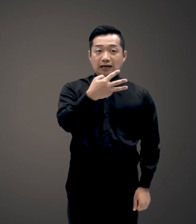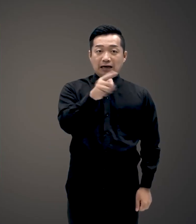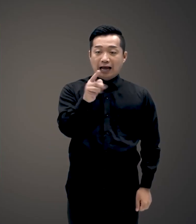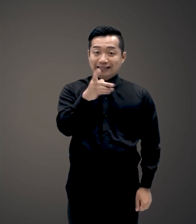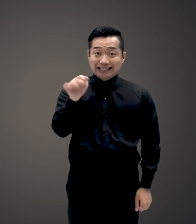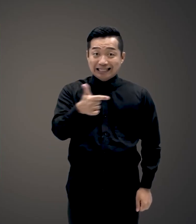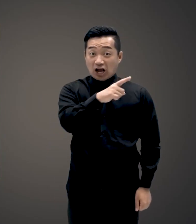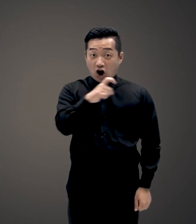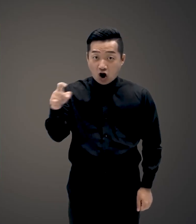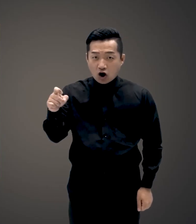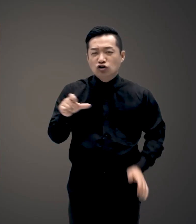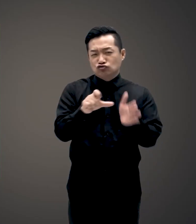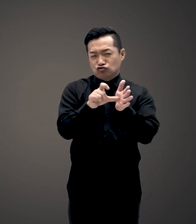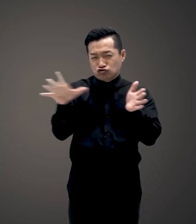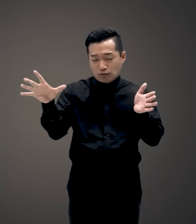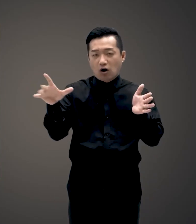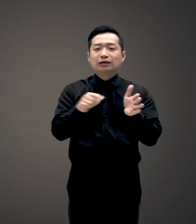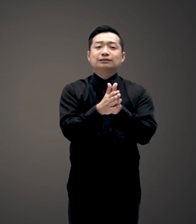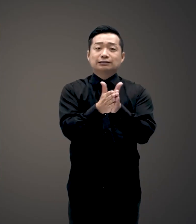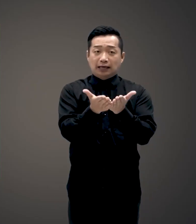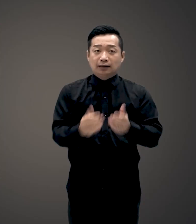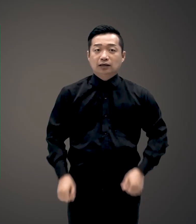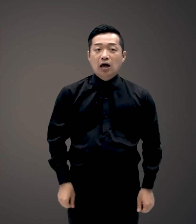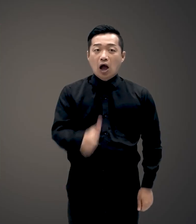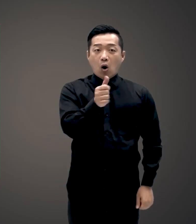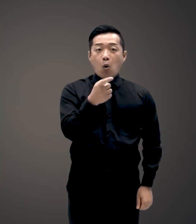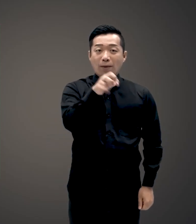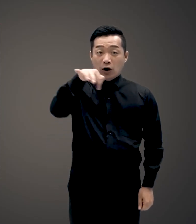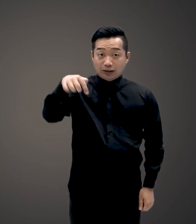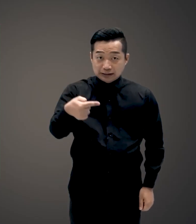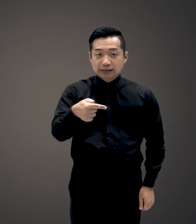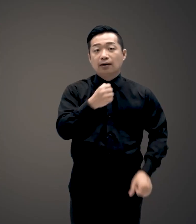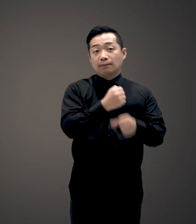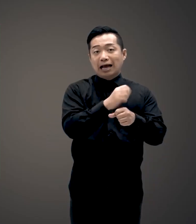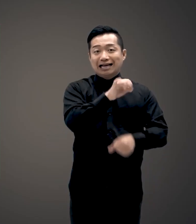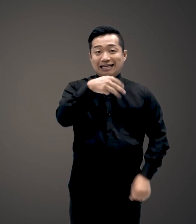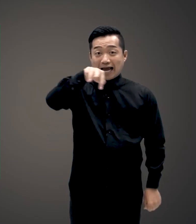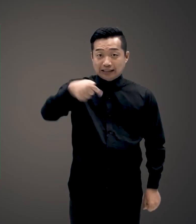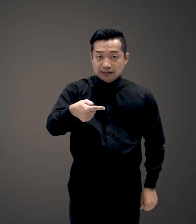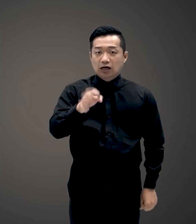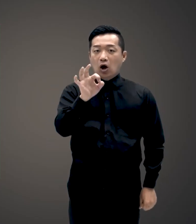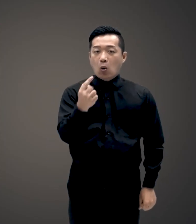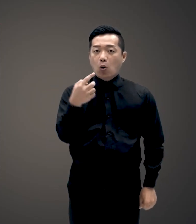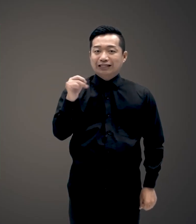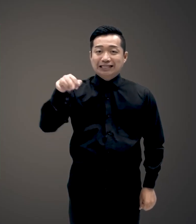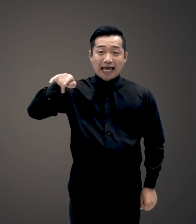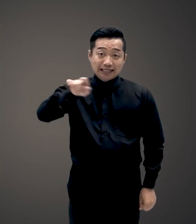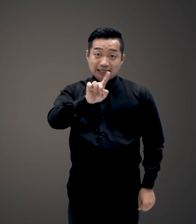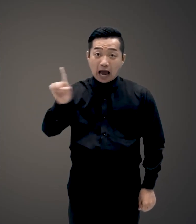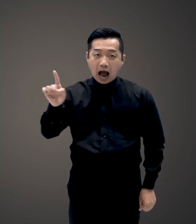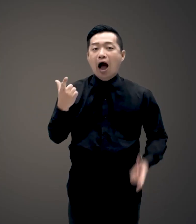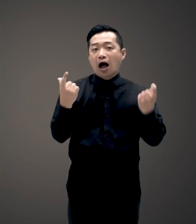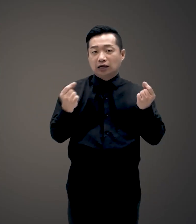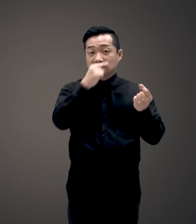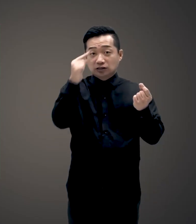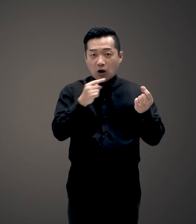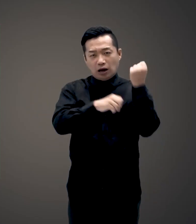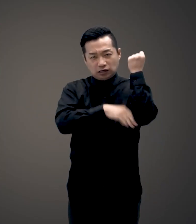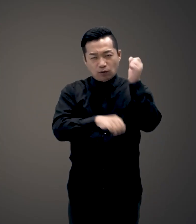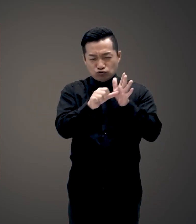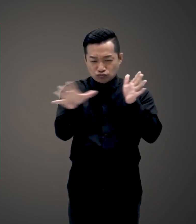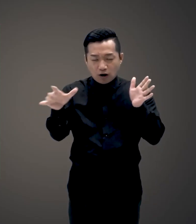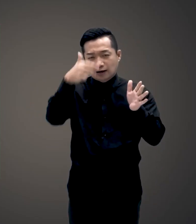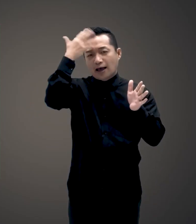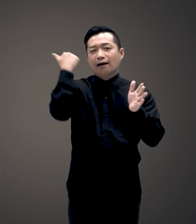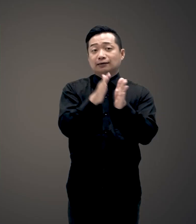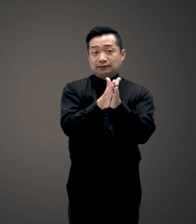라티우머로 쓰인 가장 위대한 고전 작품 호메로스의 일리아스, 오디세이아와 함께 서양 정신의 원류를 형성한